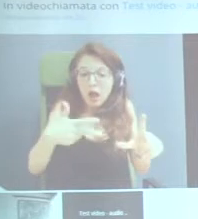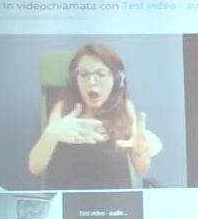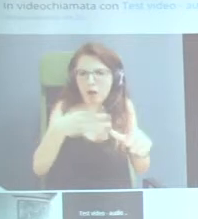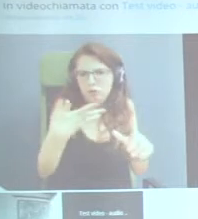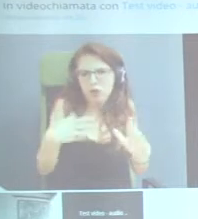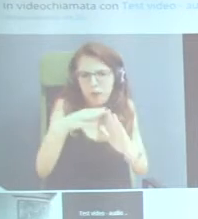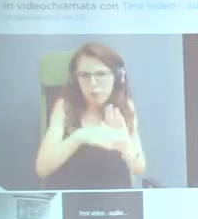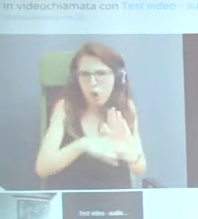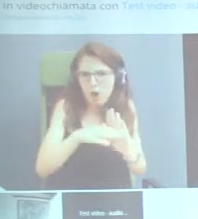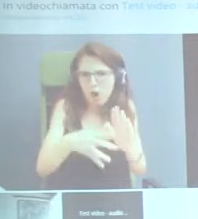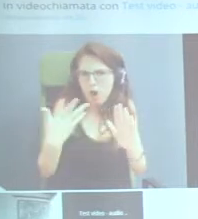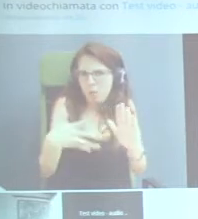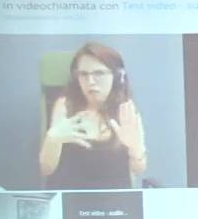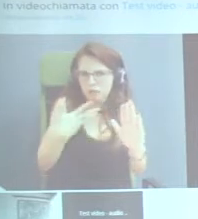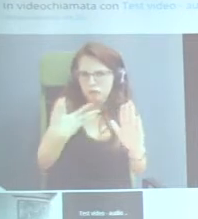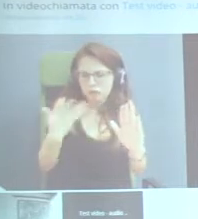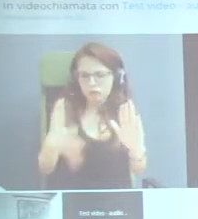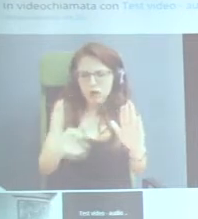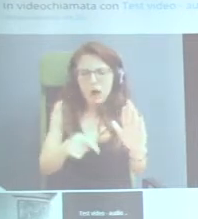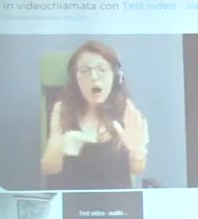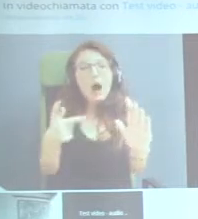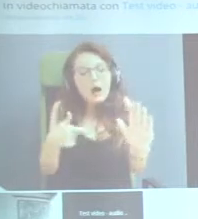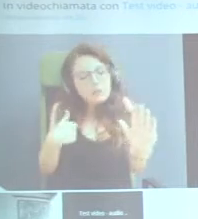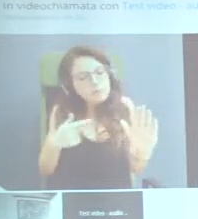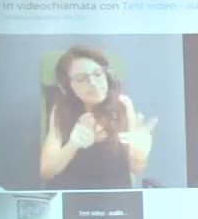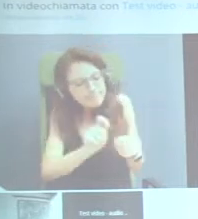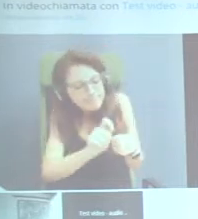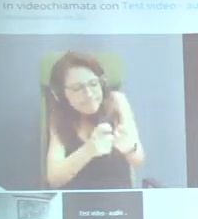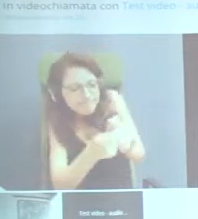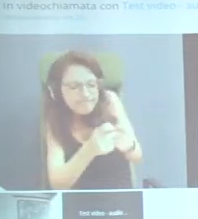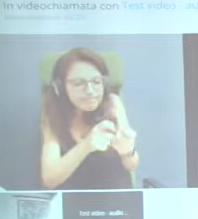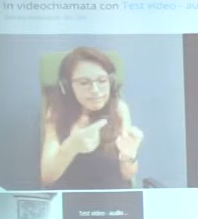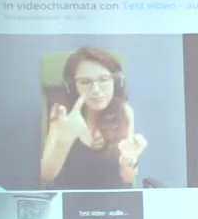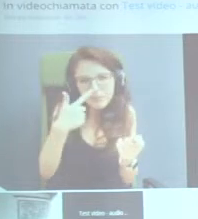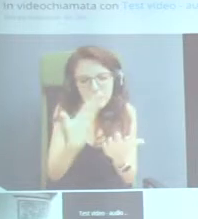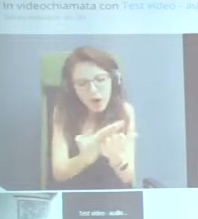e ho cercato di capire se effettivamente fosse possibile